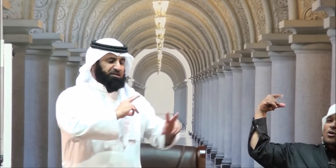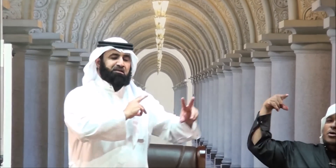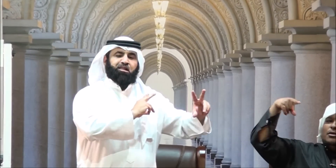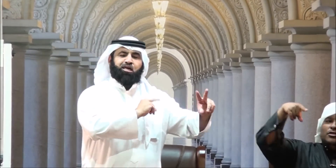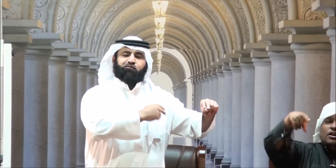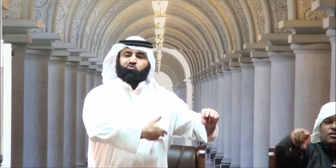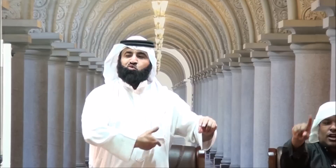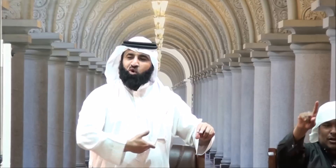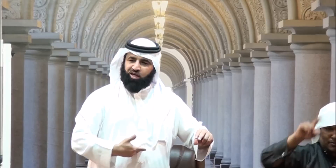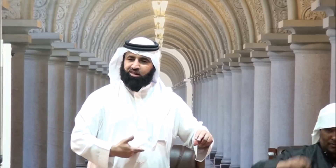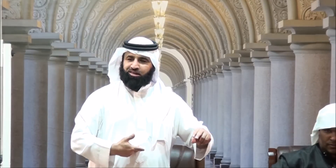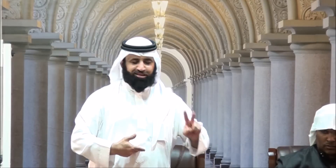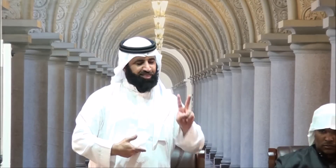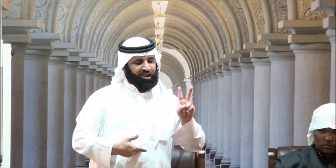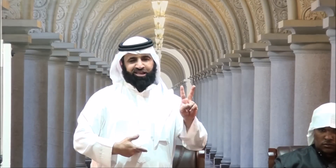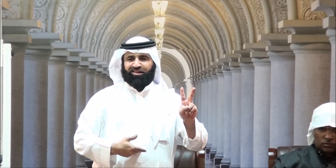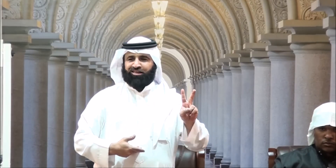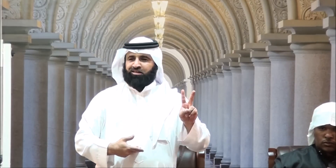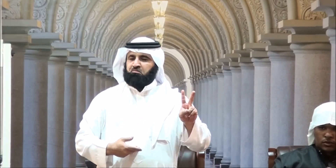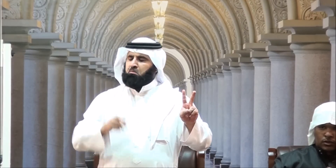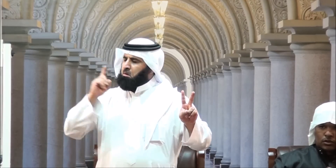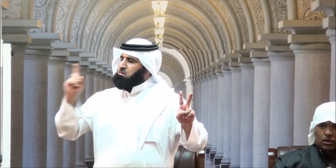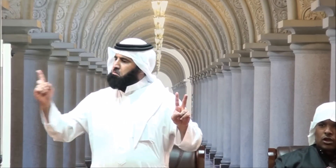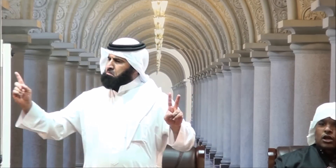فخرج عليهم النبي صلى الله عليه وسلم